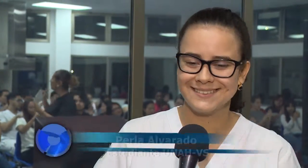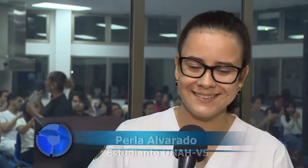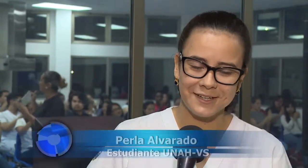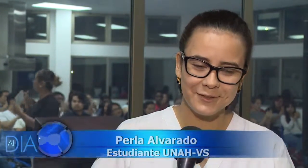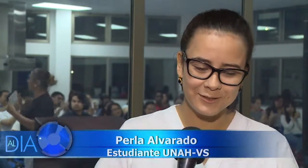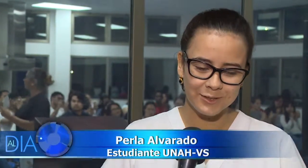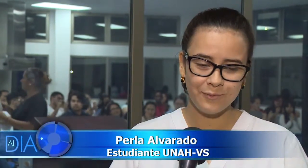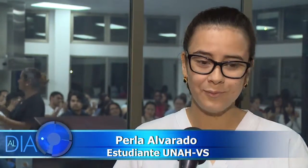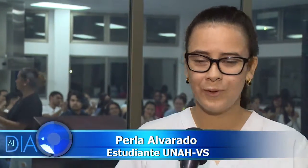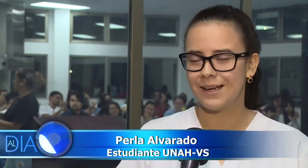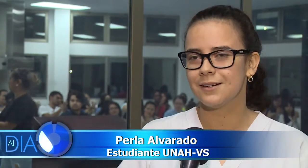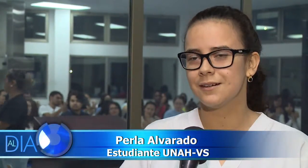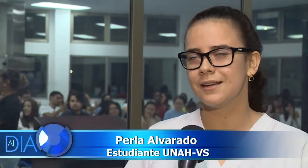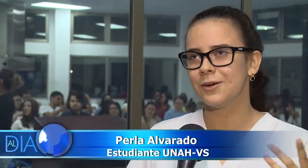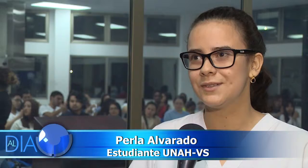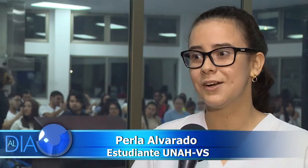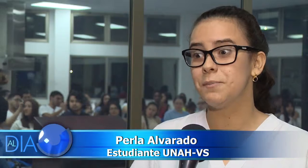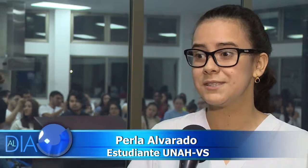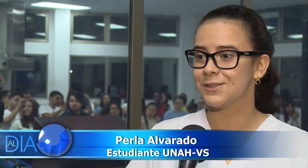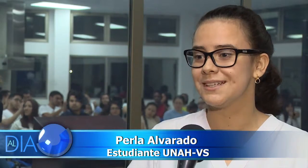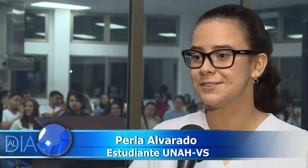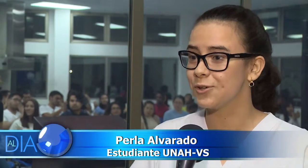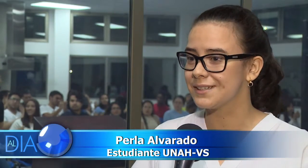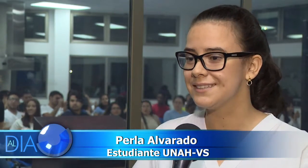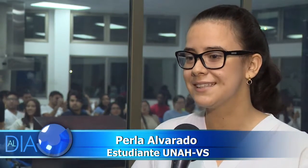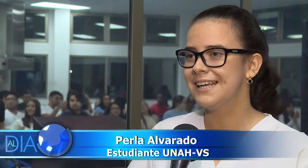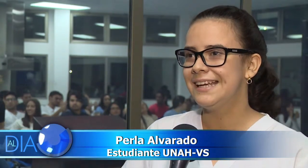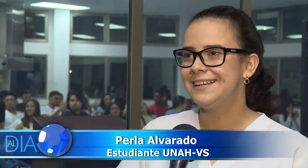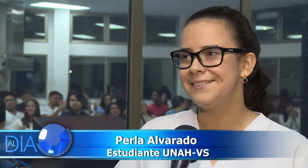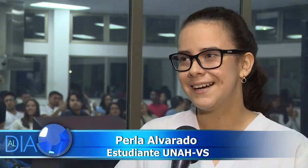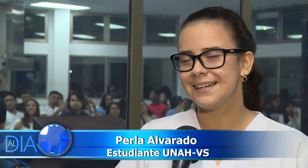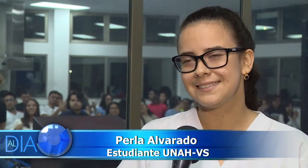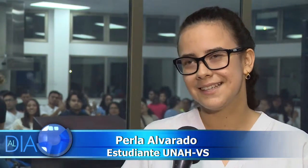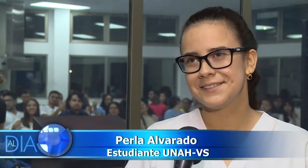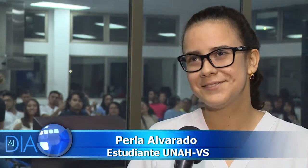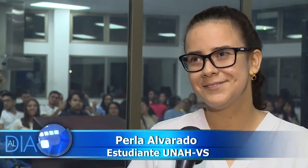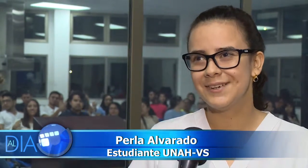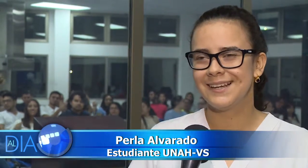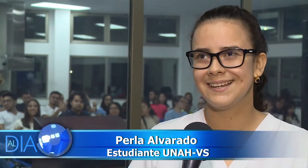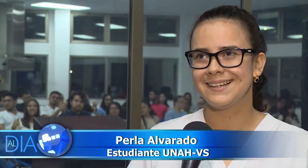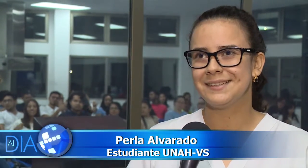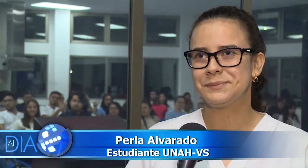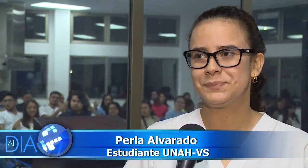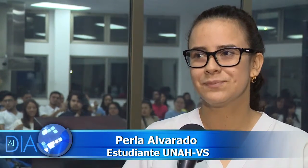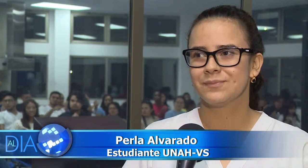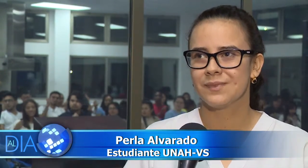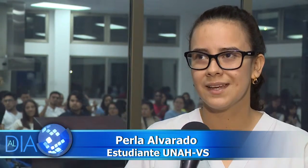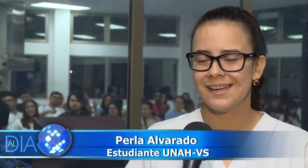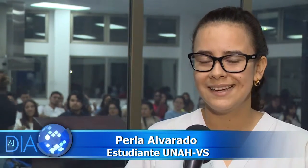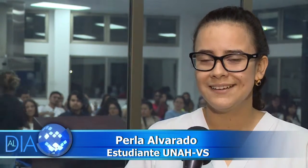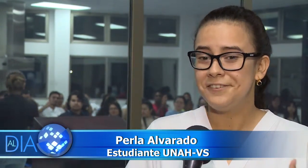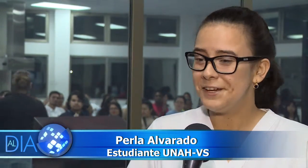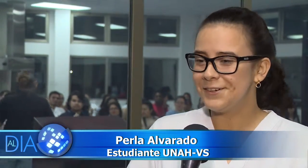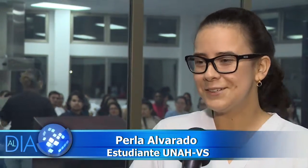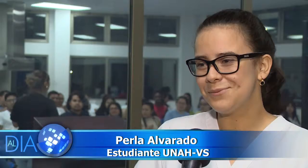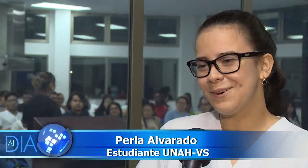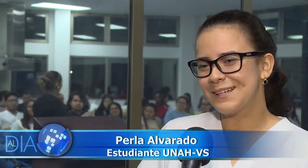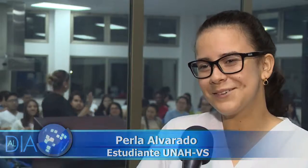transcurso me voy a encontrar con personas sordas y va a ser feo no poder